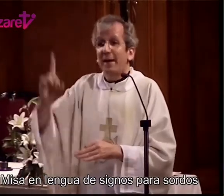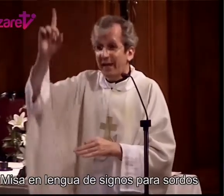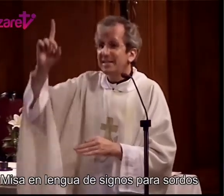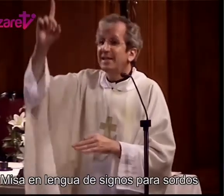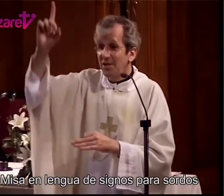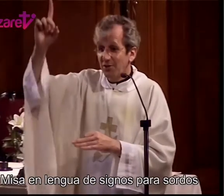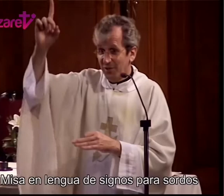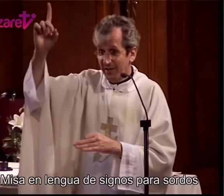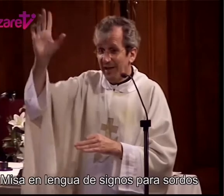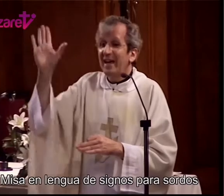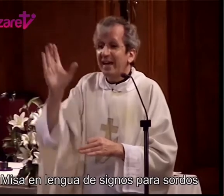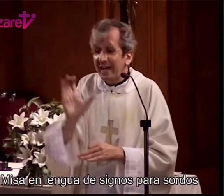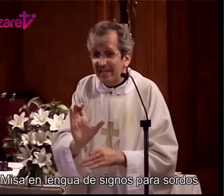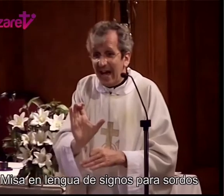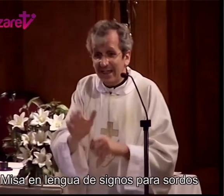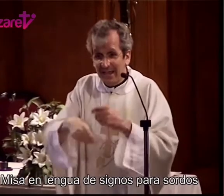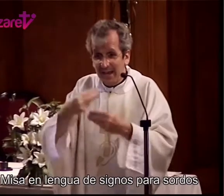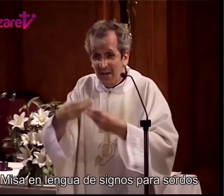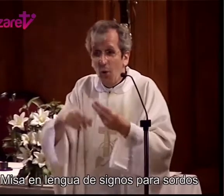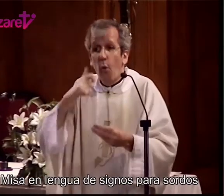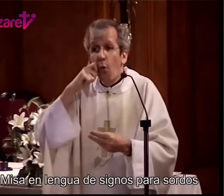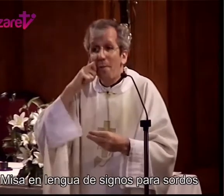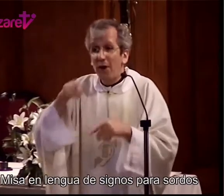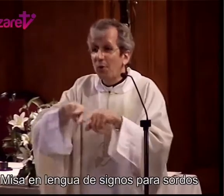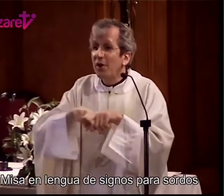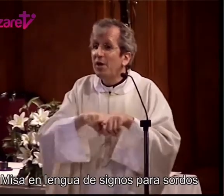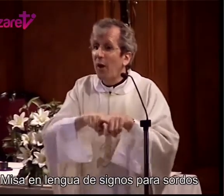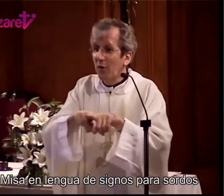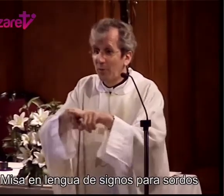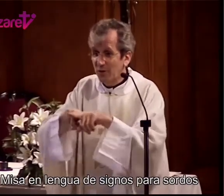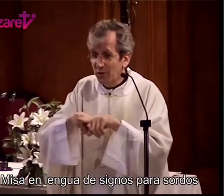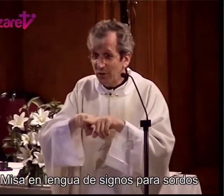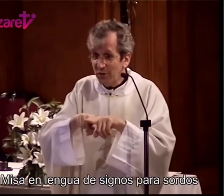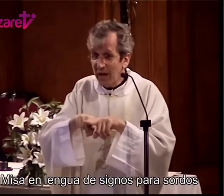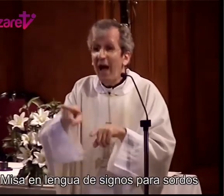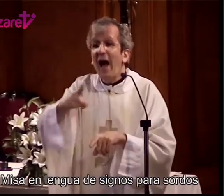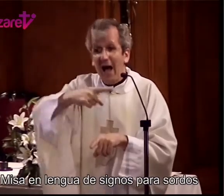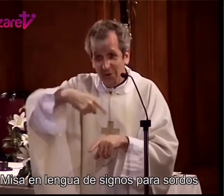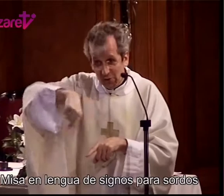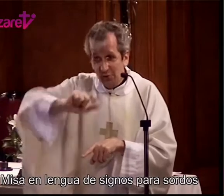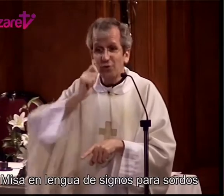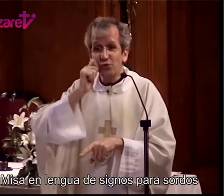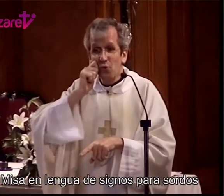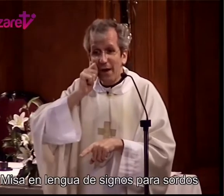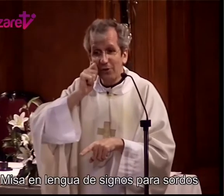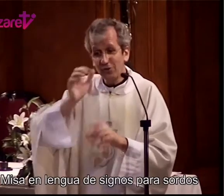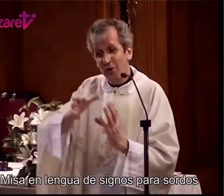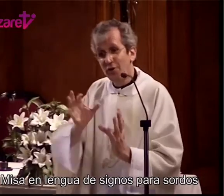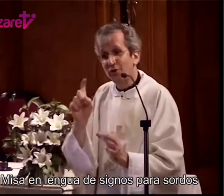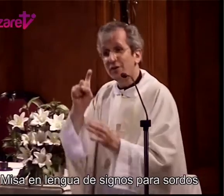ese Dios que se hace humano igual como nosotros, a nosotros humanos nos